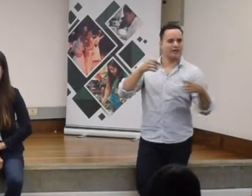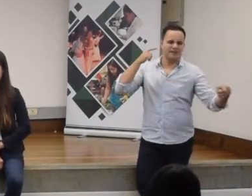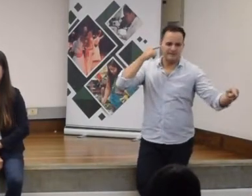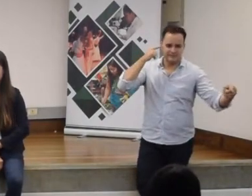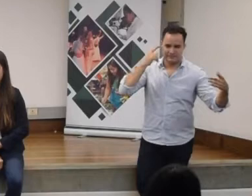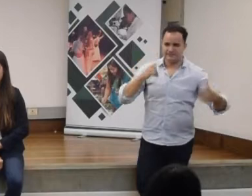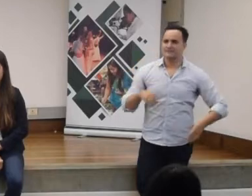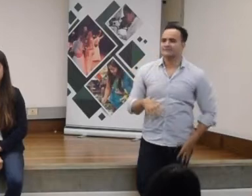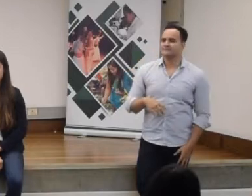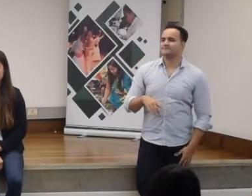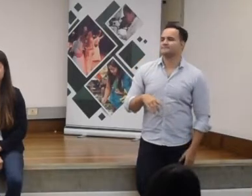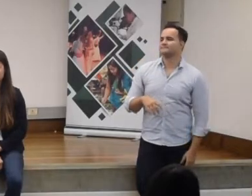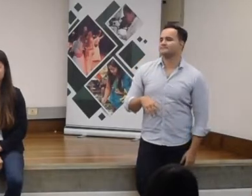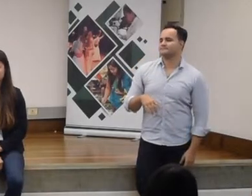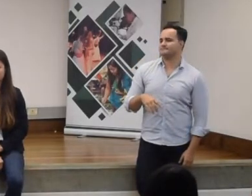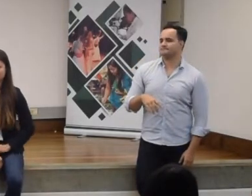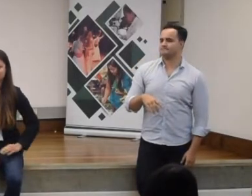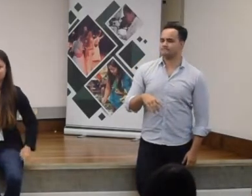Como